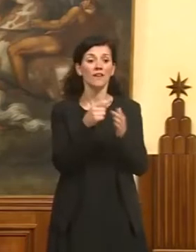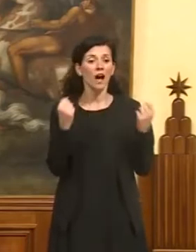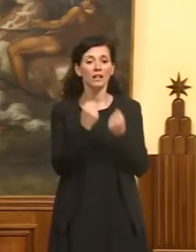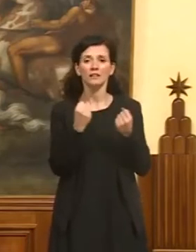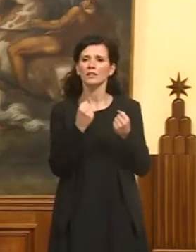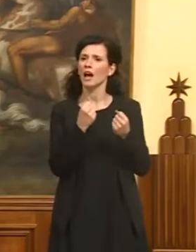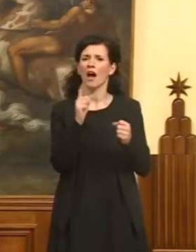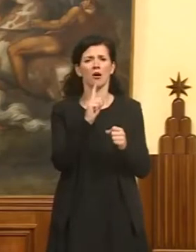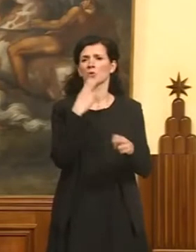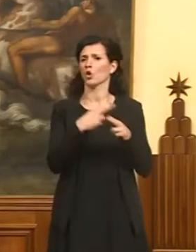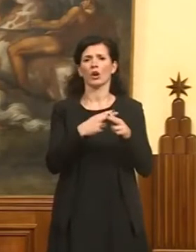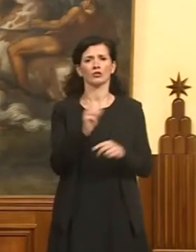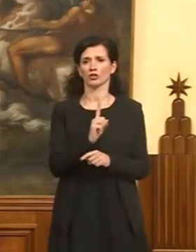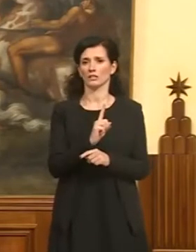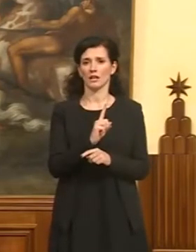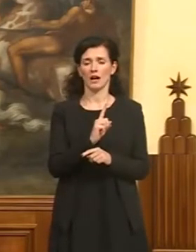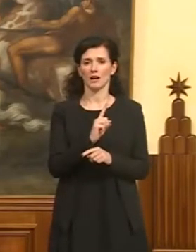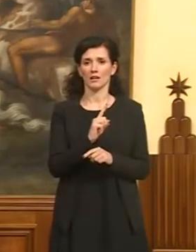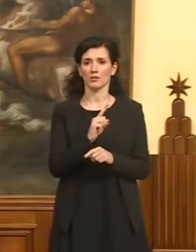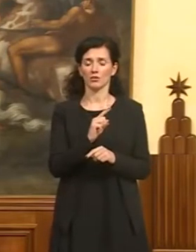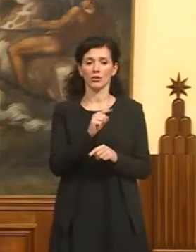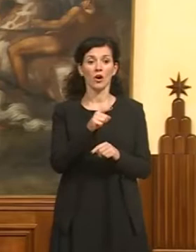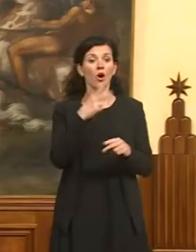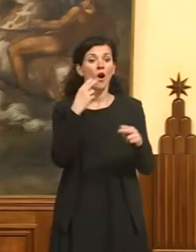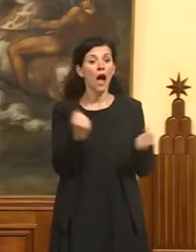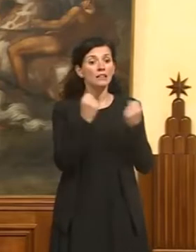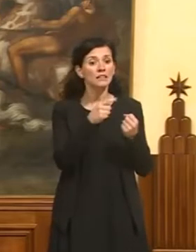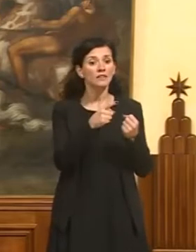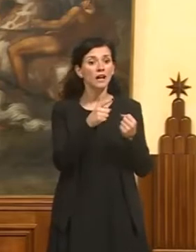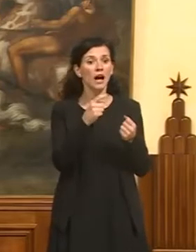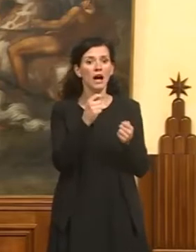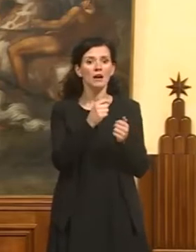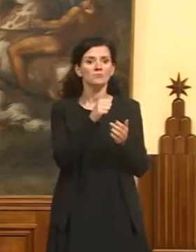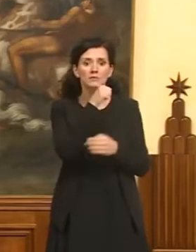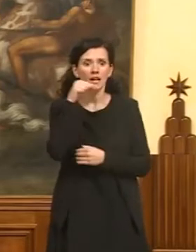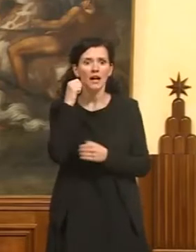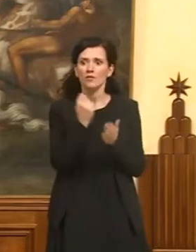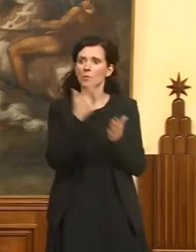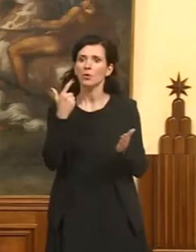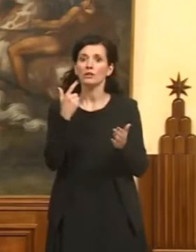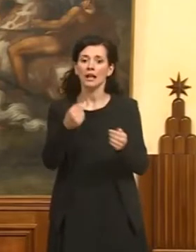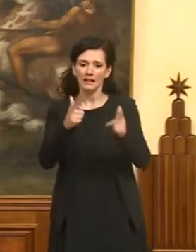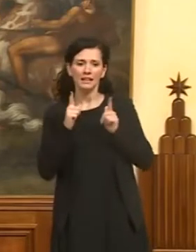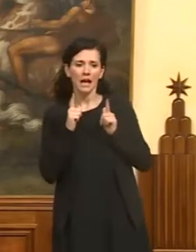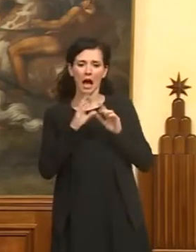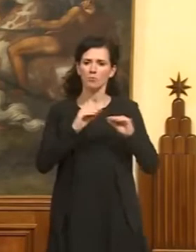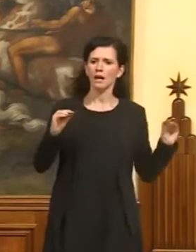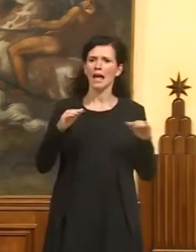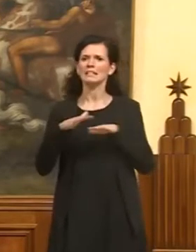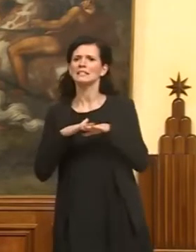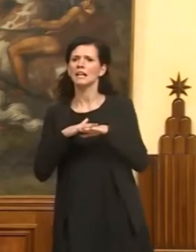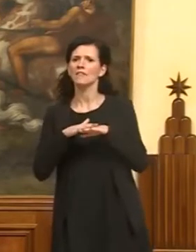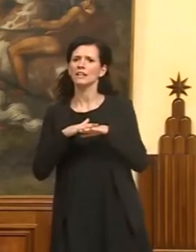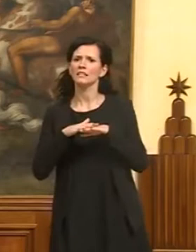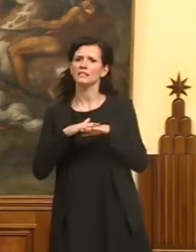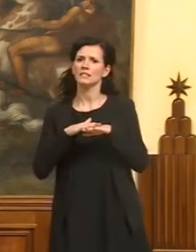strettamente necessaria, cruciale, indispensabile a garantirci beni, servizi